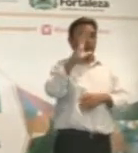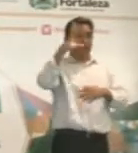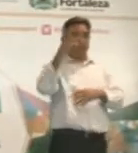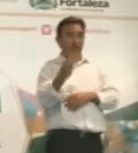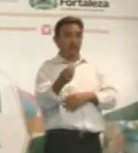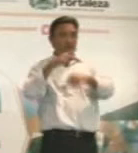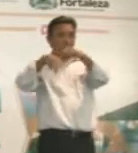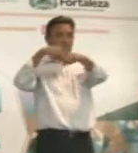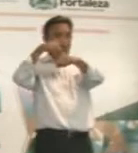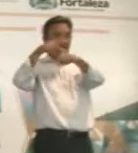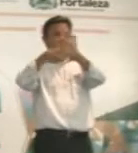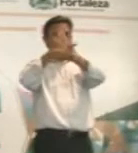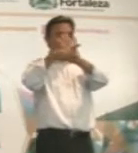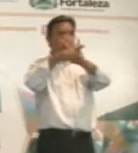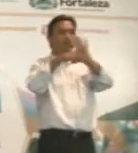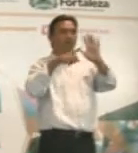Não.